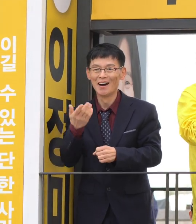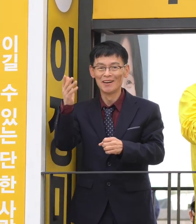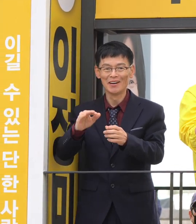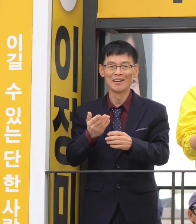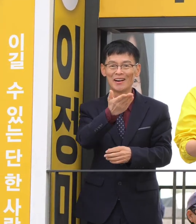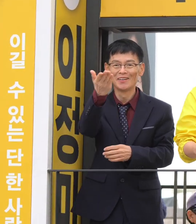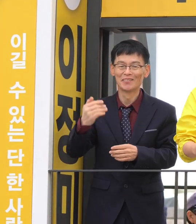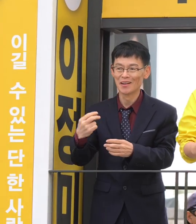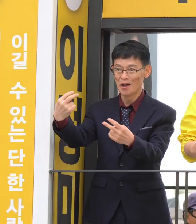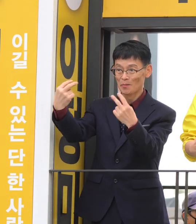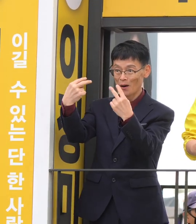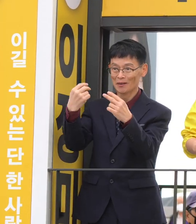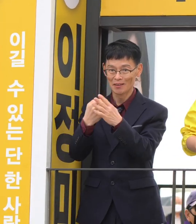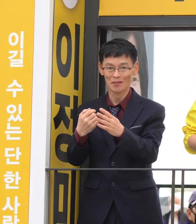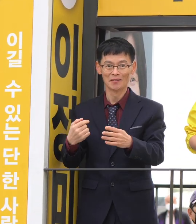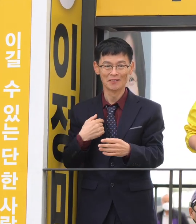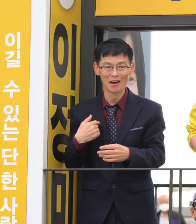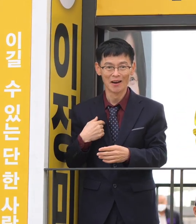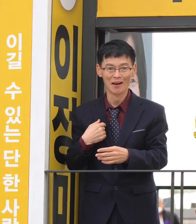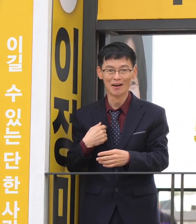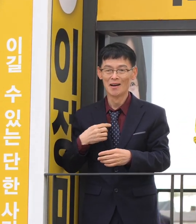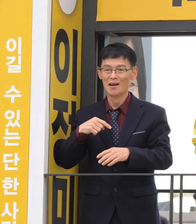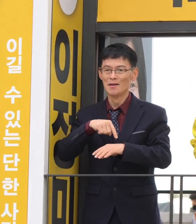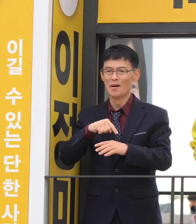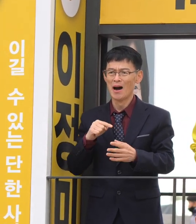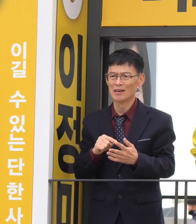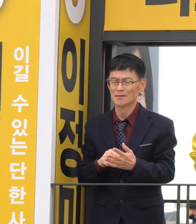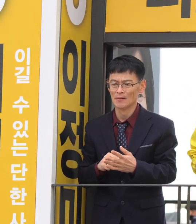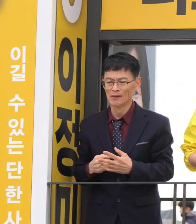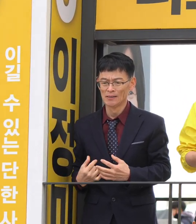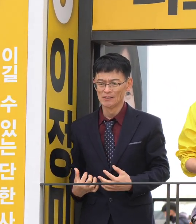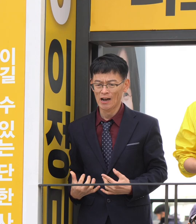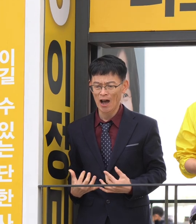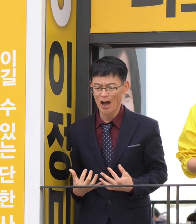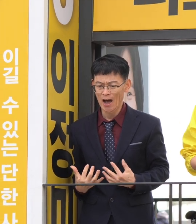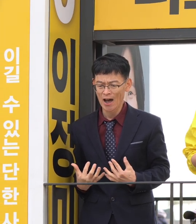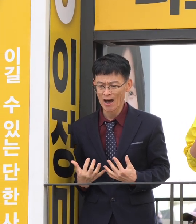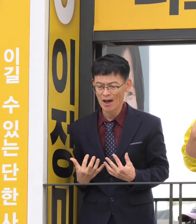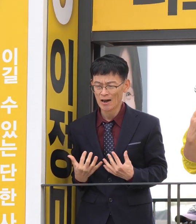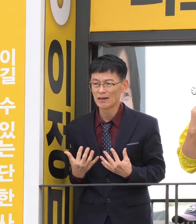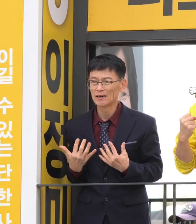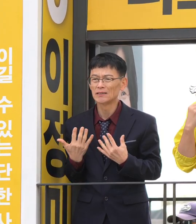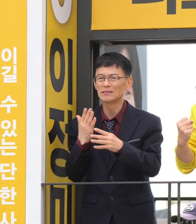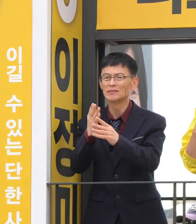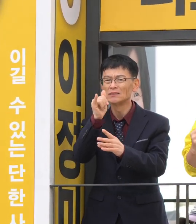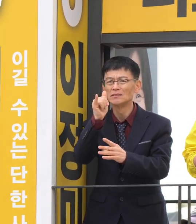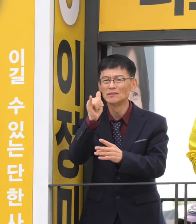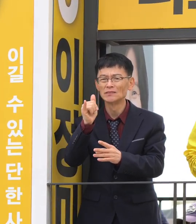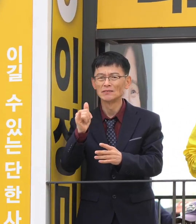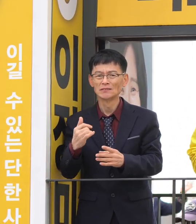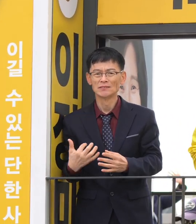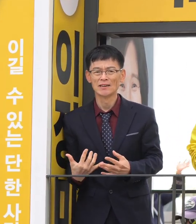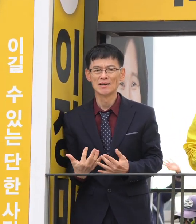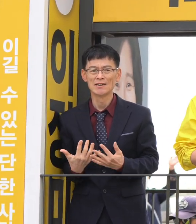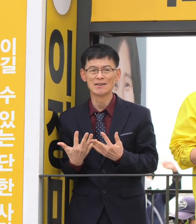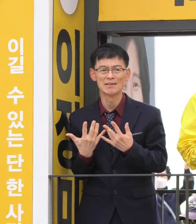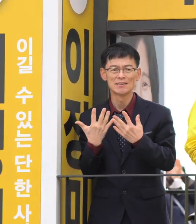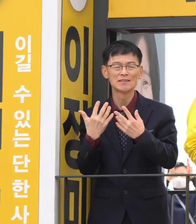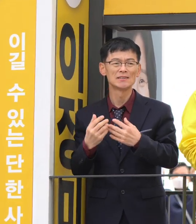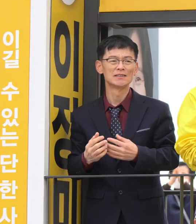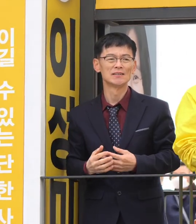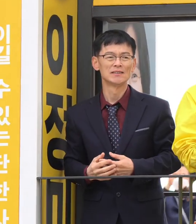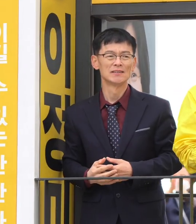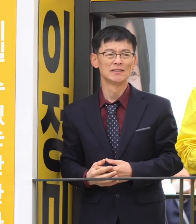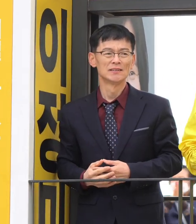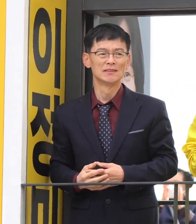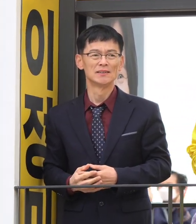하지만 여러분들 지켜보고 있는데 이 가슴 밑바닥에서 뜨거운 것이 올라옵니다, 여러분.